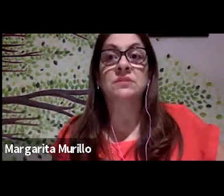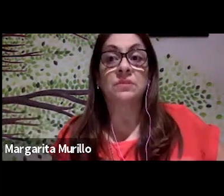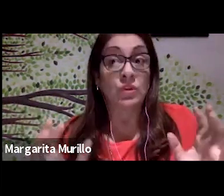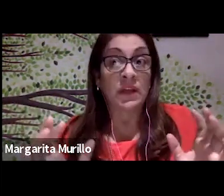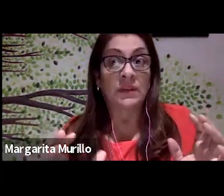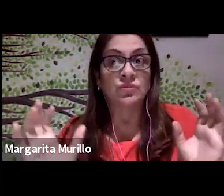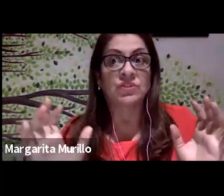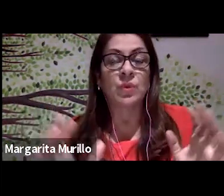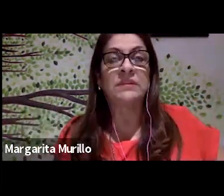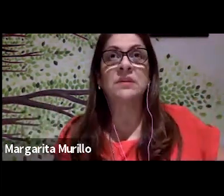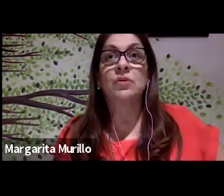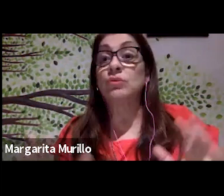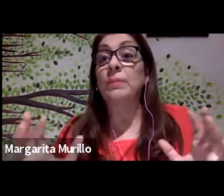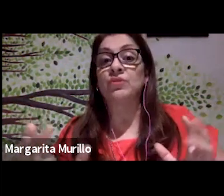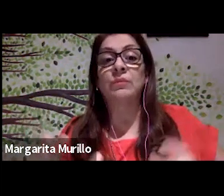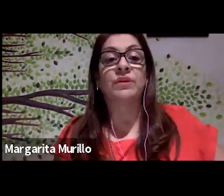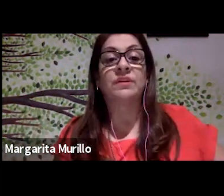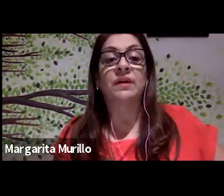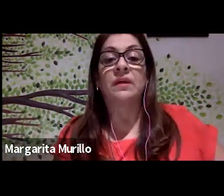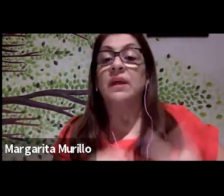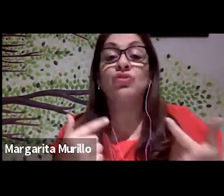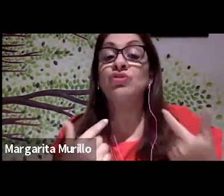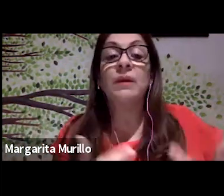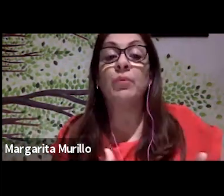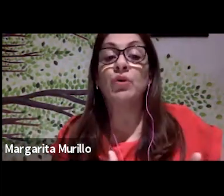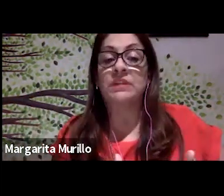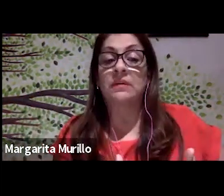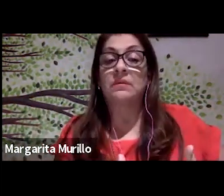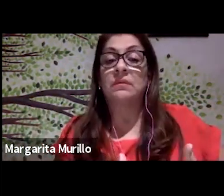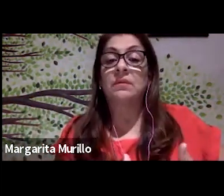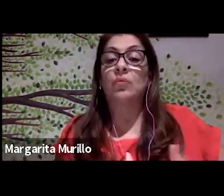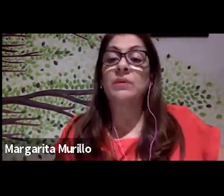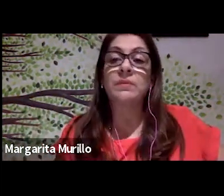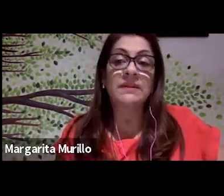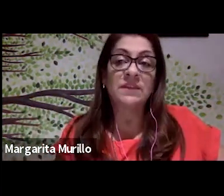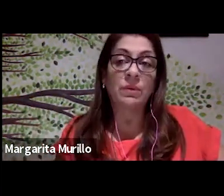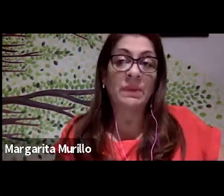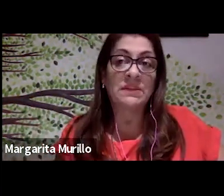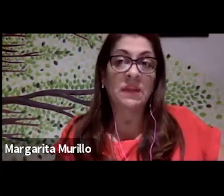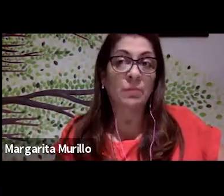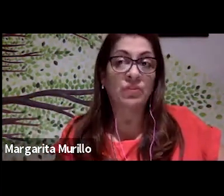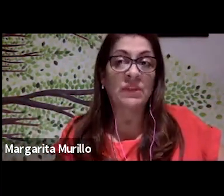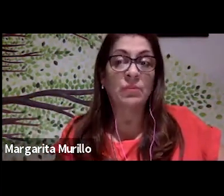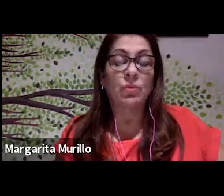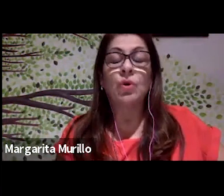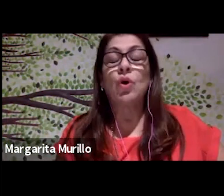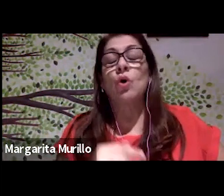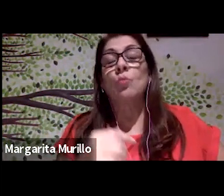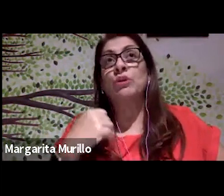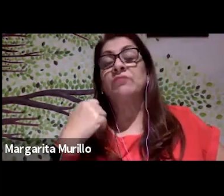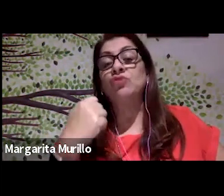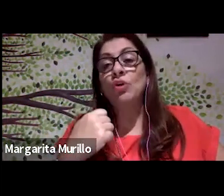relaciones coitales o sexuales con una persona muerta esto no te aporta una vivencia un aprendizaje positivo